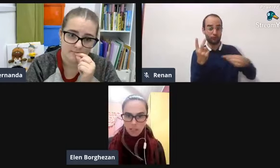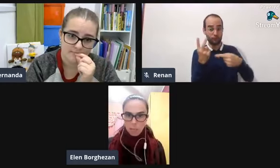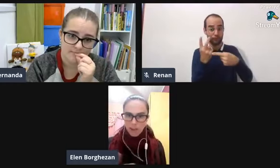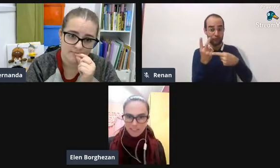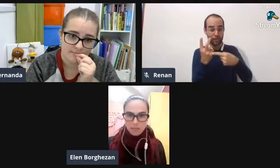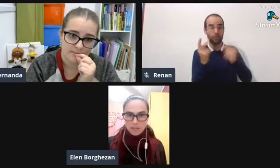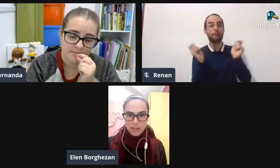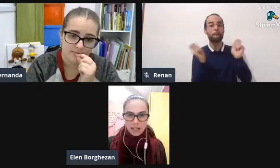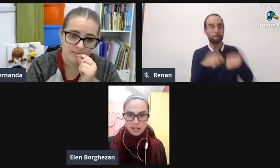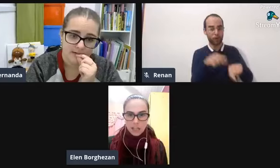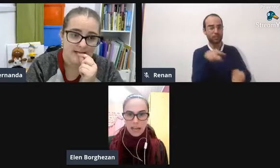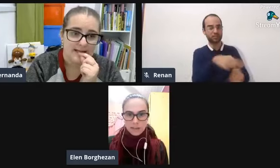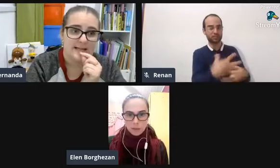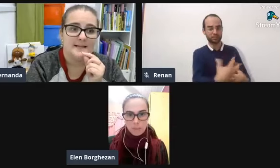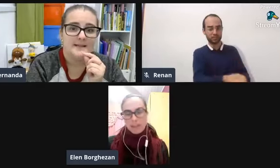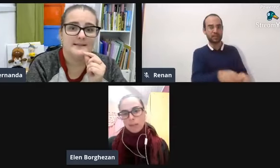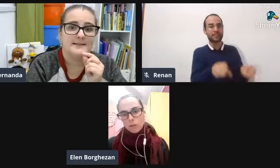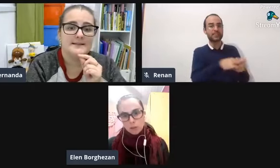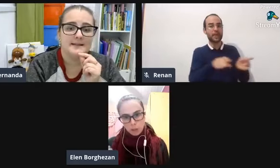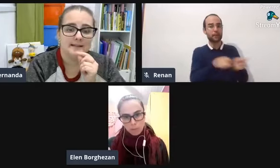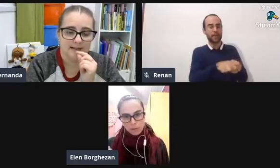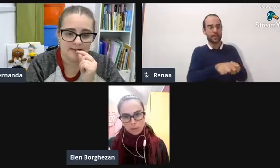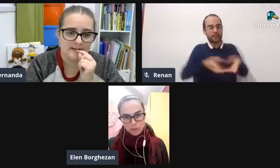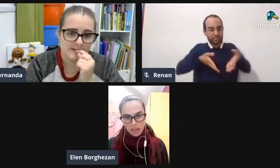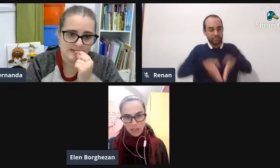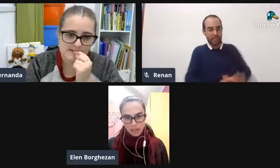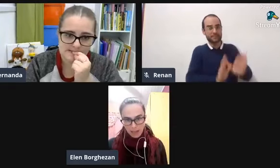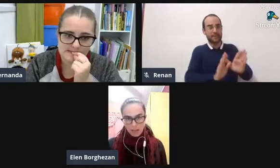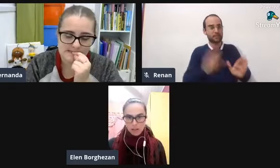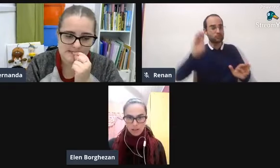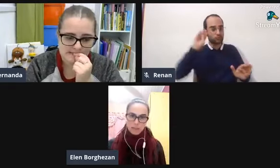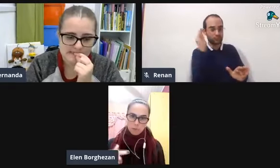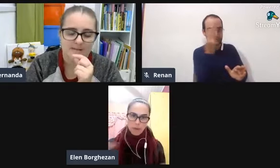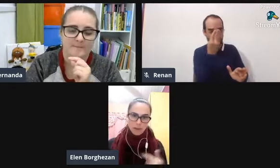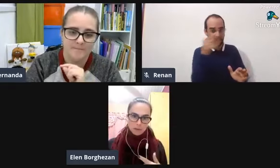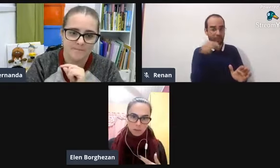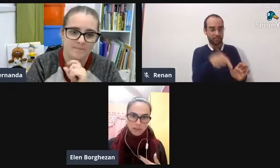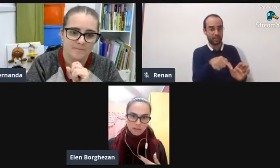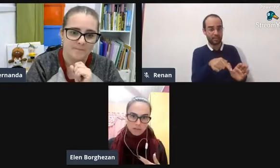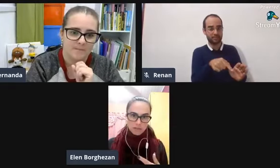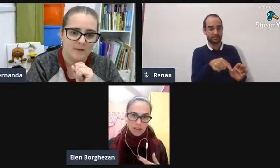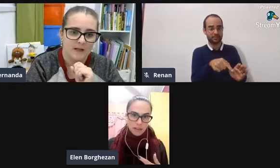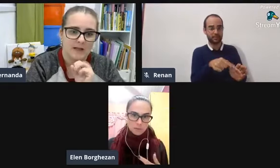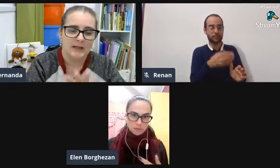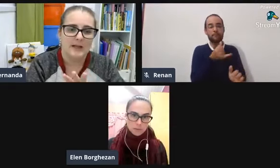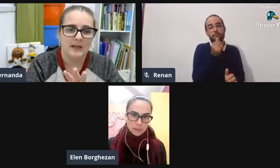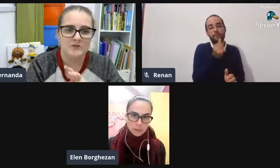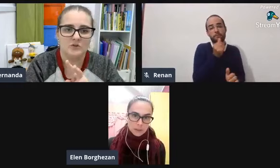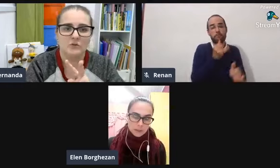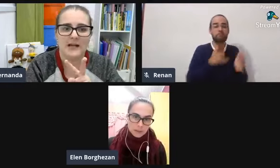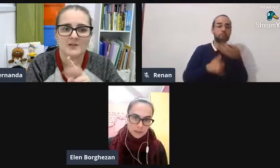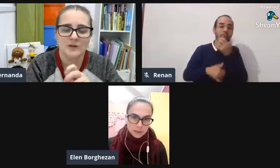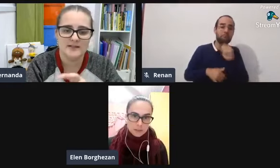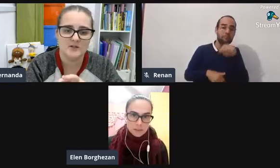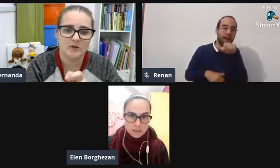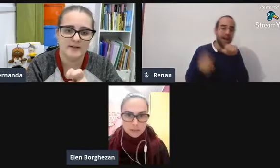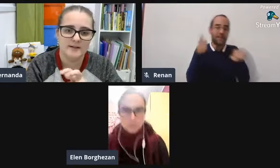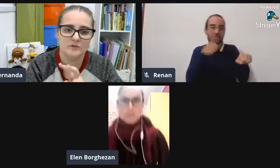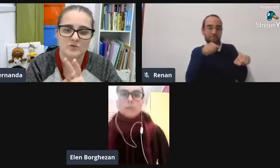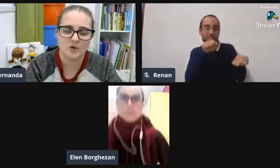pode ser considerado genético, dependendo do tipo da surdo-cegueira que tanto o pai quanto a mãe tiveram? Isso. No